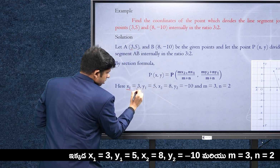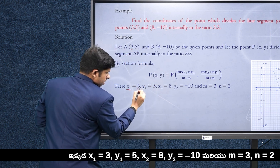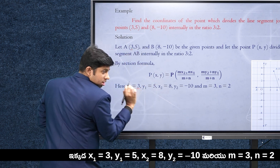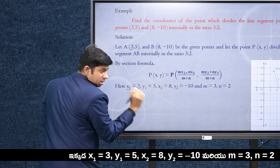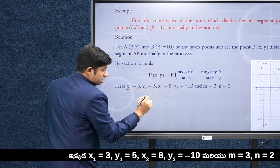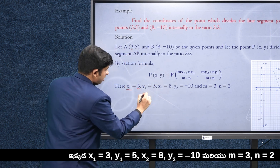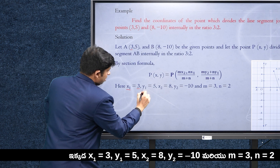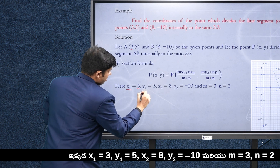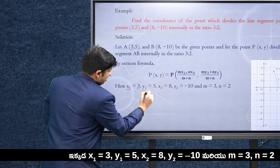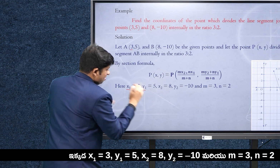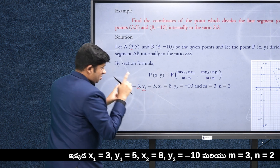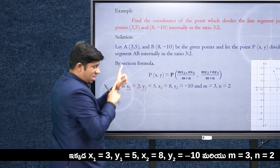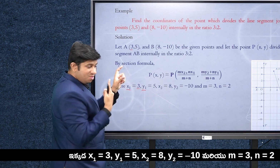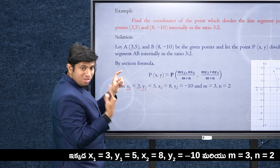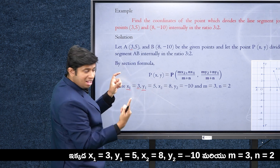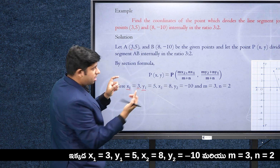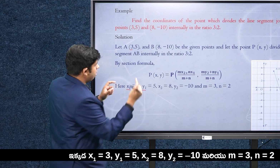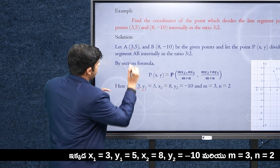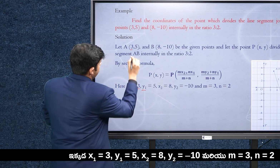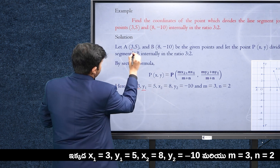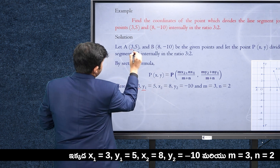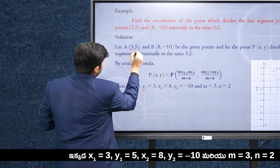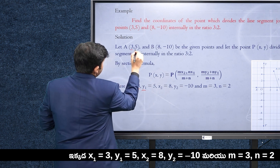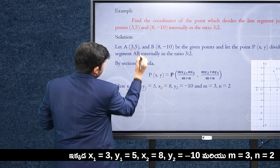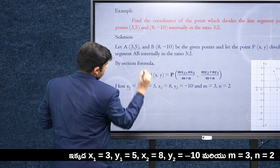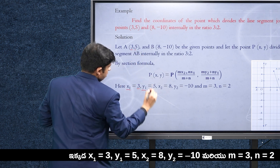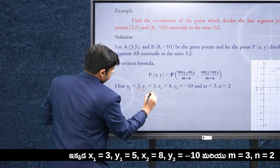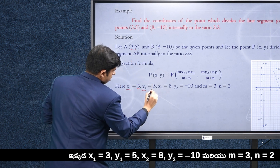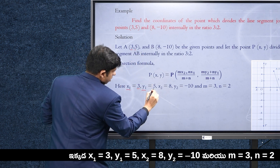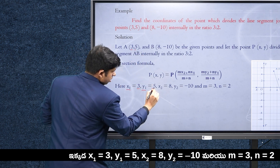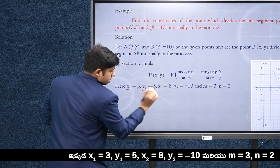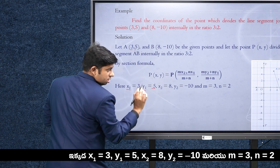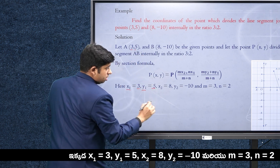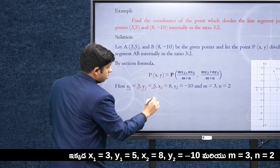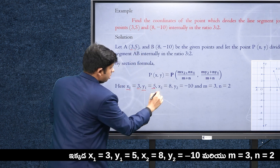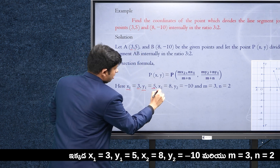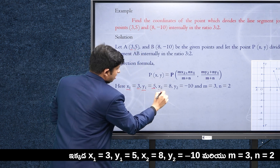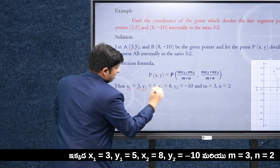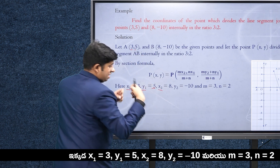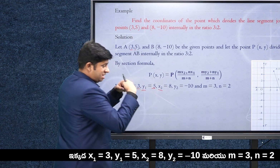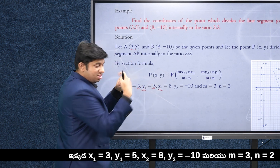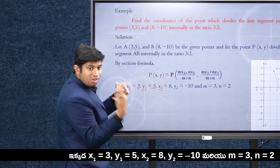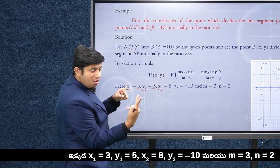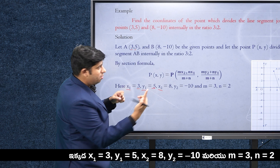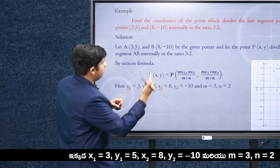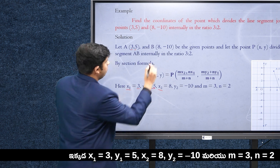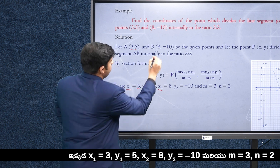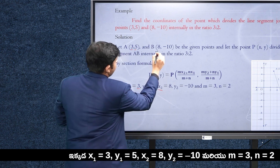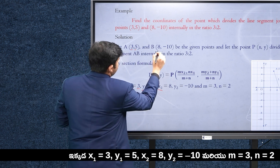y2=-10 మరియు m=3 n= ఈక్వల్ టు